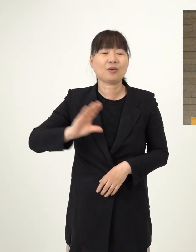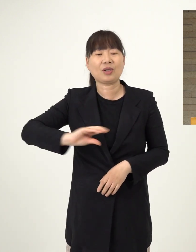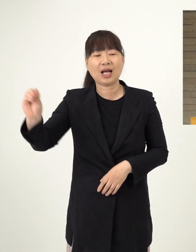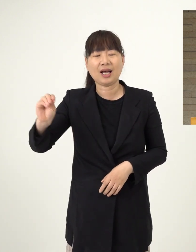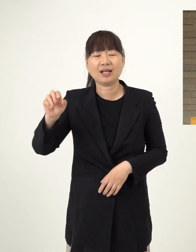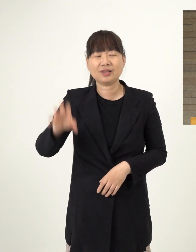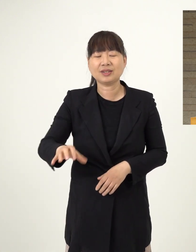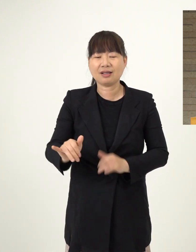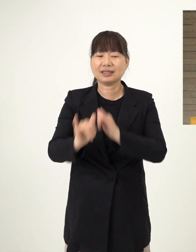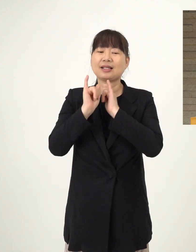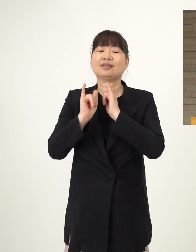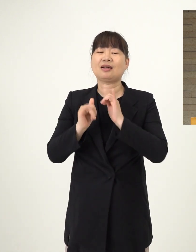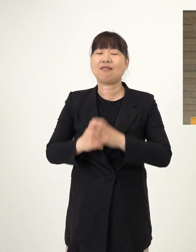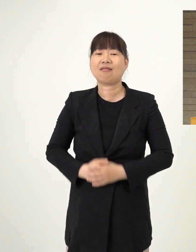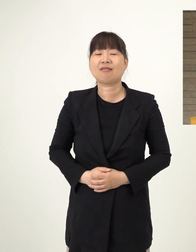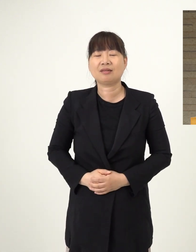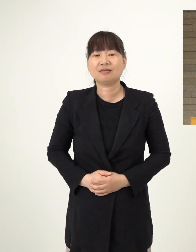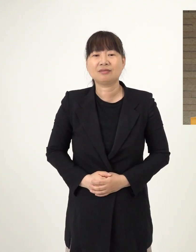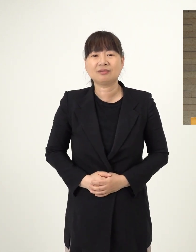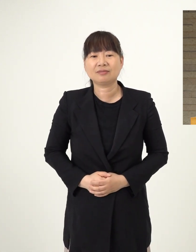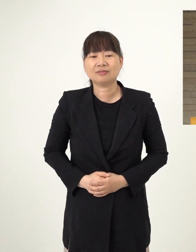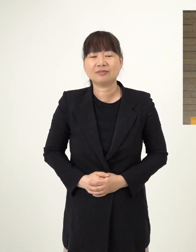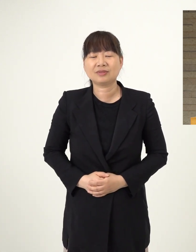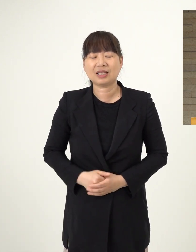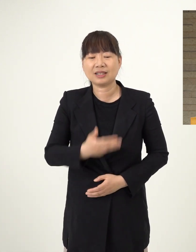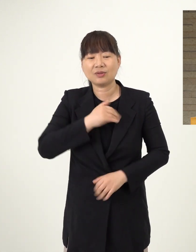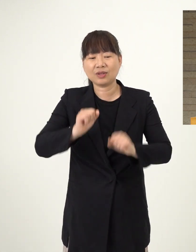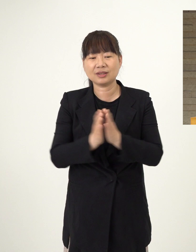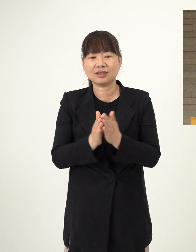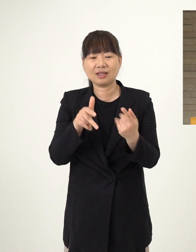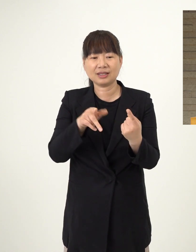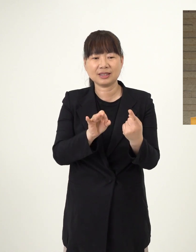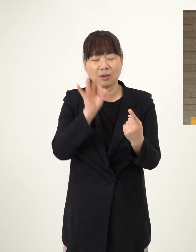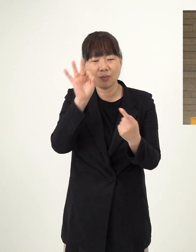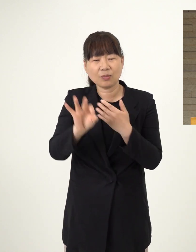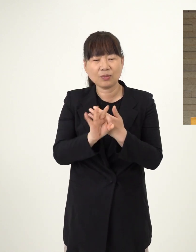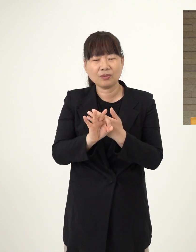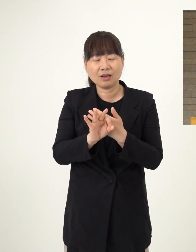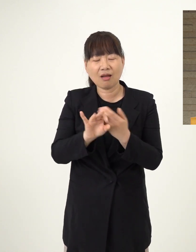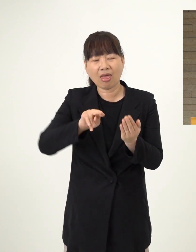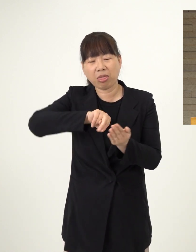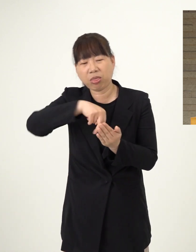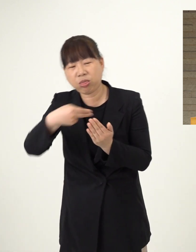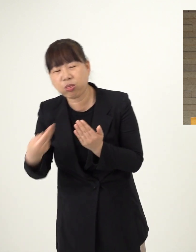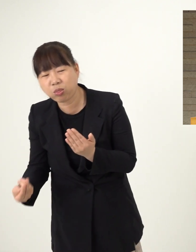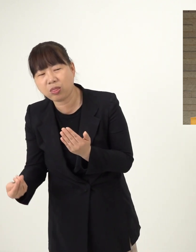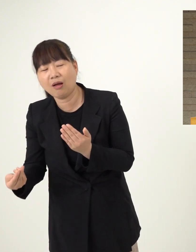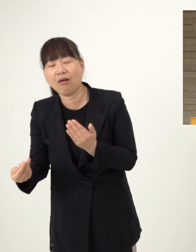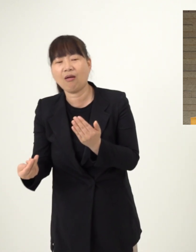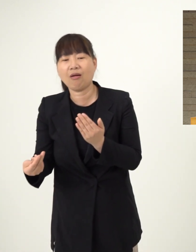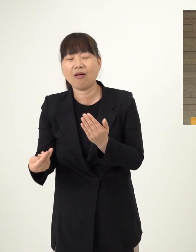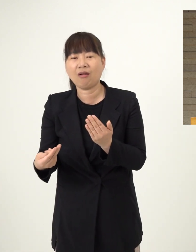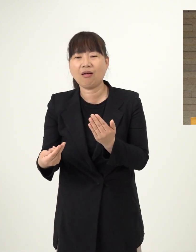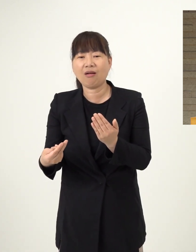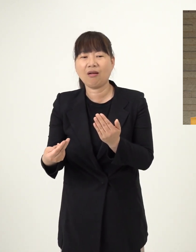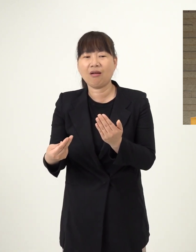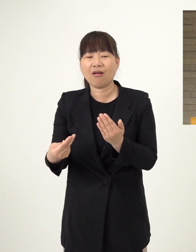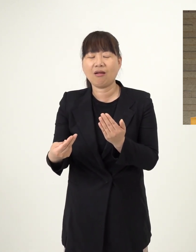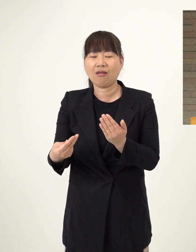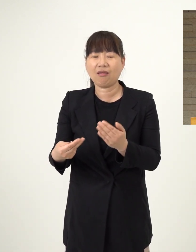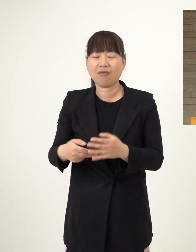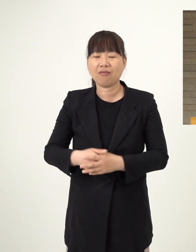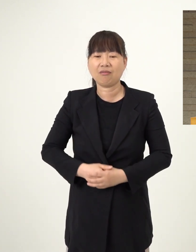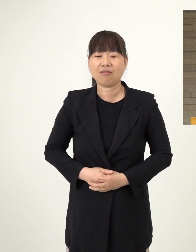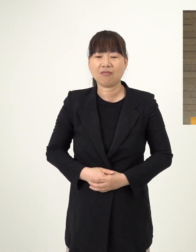그리고 거기서 자결해요. 그래서 사도행전 1장에 보면 곤두박질 해가지고 목을 매서